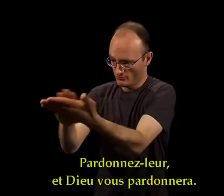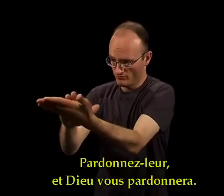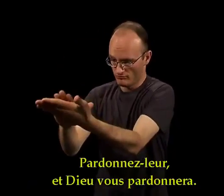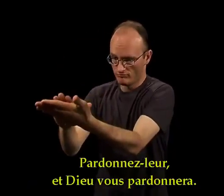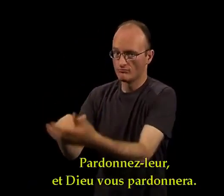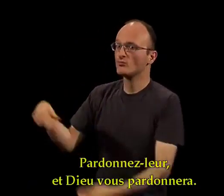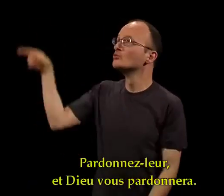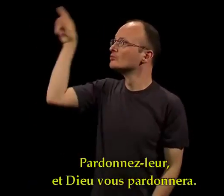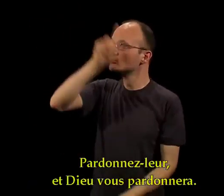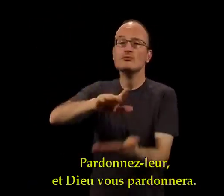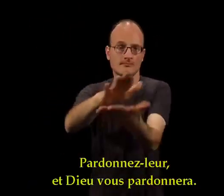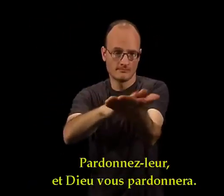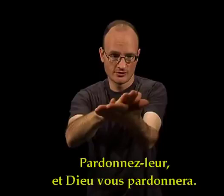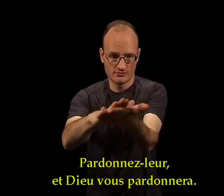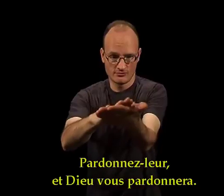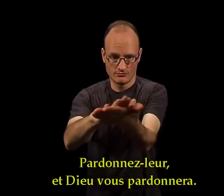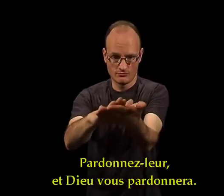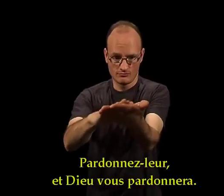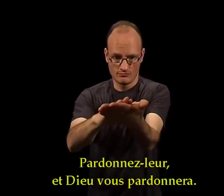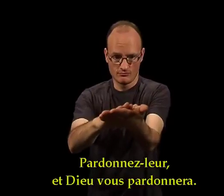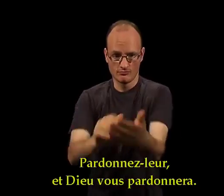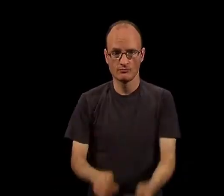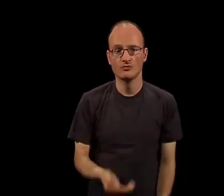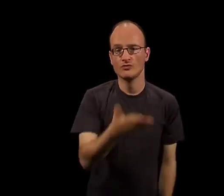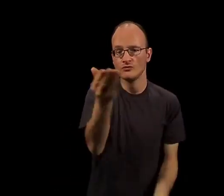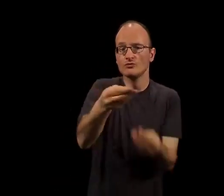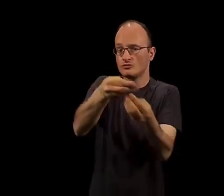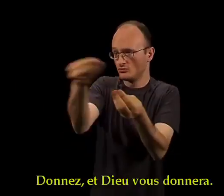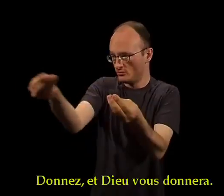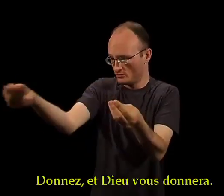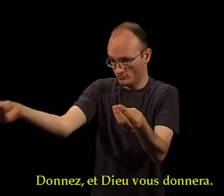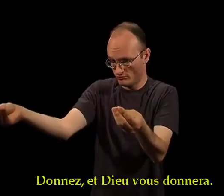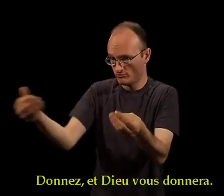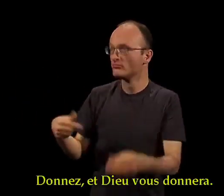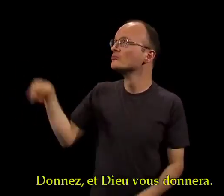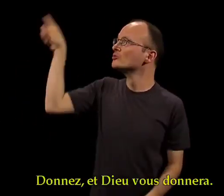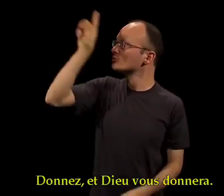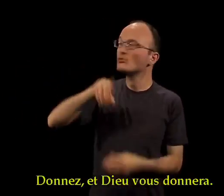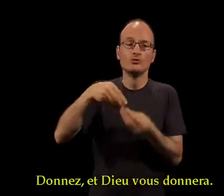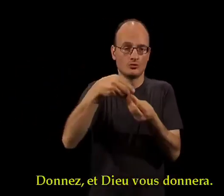Pardonnez-leur et Dieu vous pardonnera. Donnez et Dieu vous donnera.